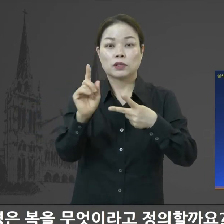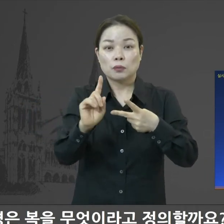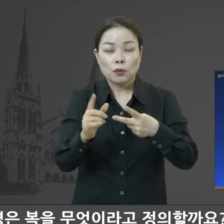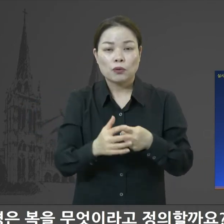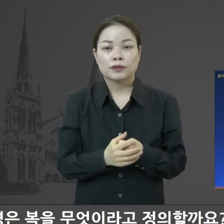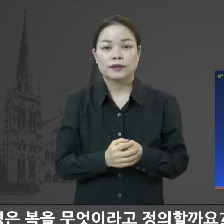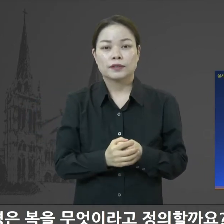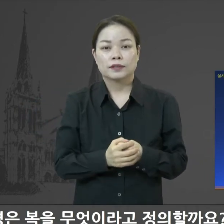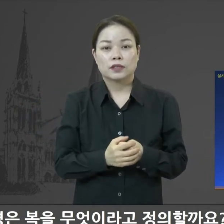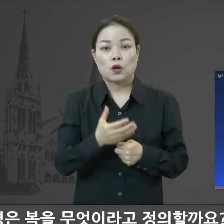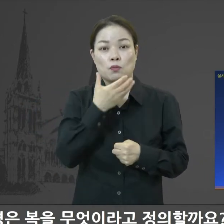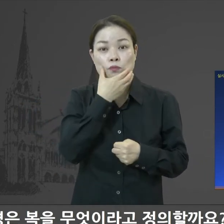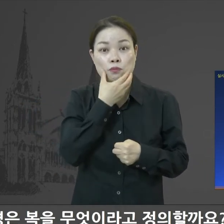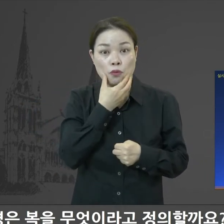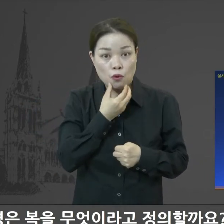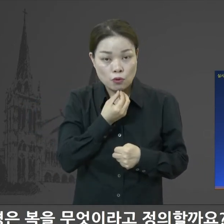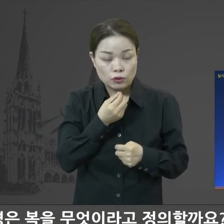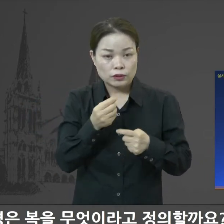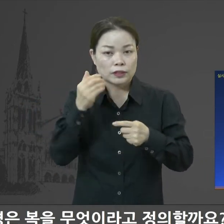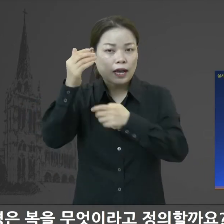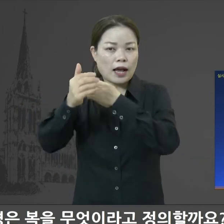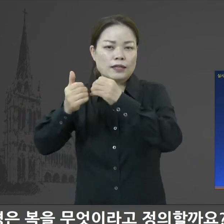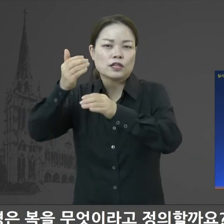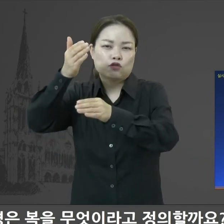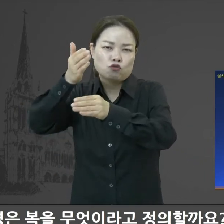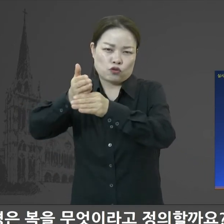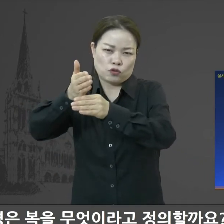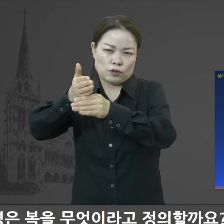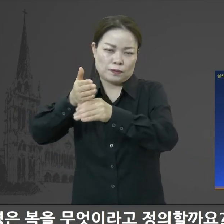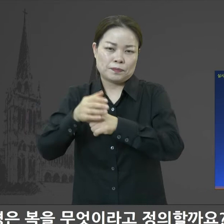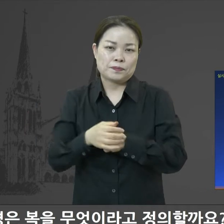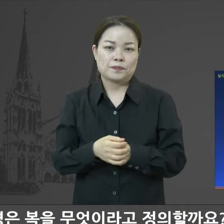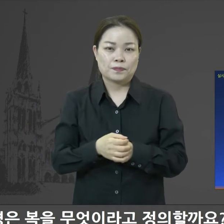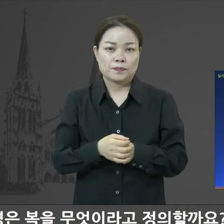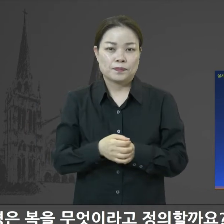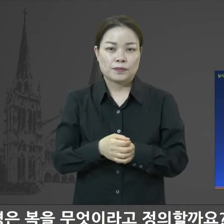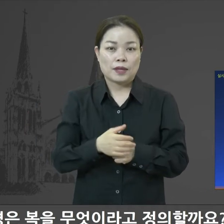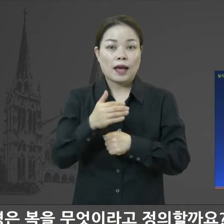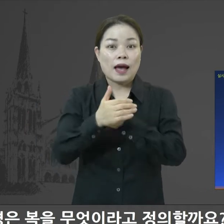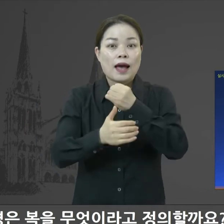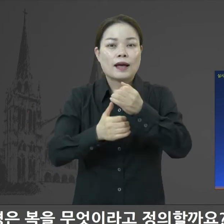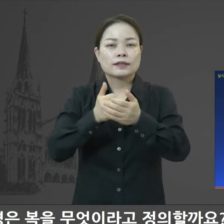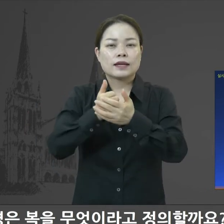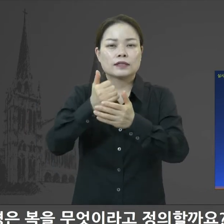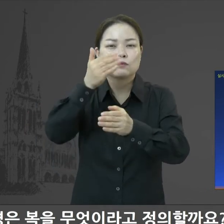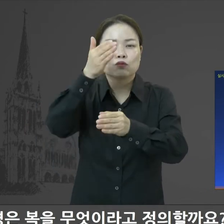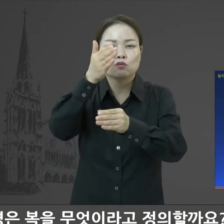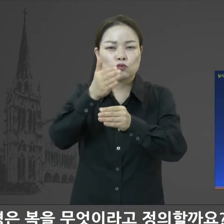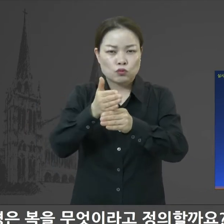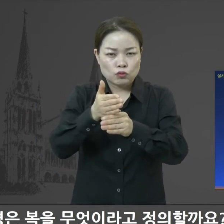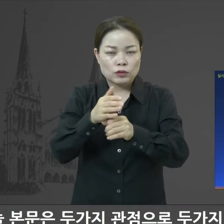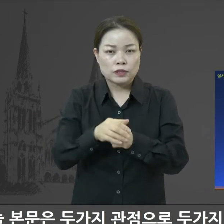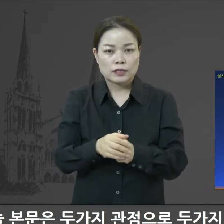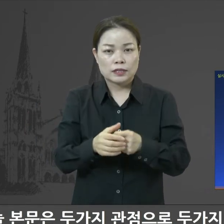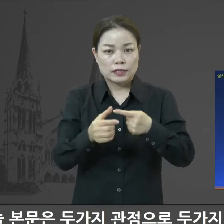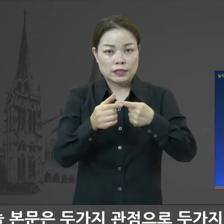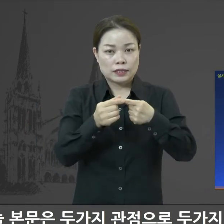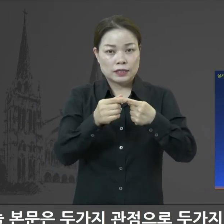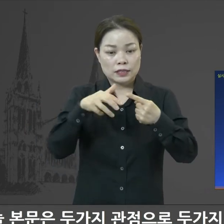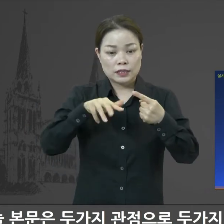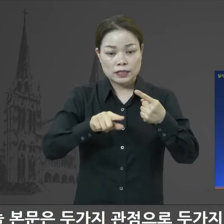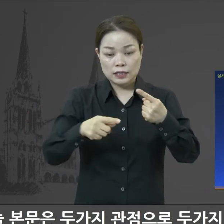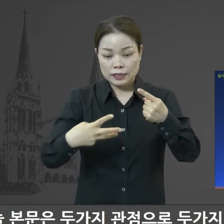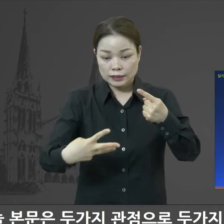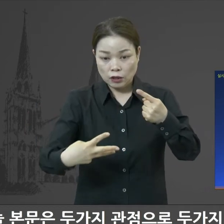무엇이냐면 복은 하나님 중심적이다 라는 사실입니다. 하나님 중심적. 여러분 1절 한번 보십시오.